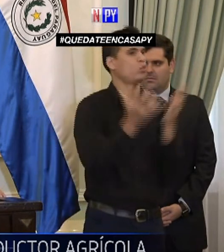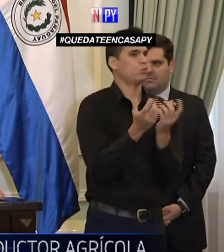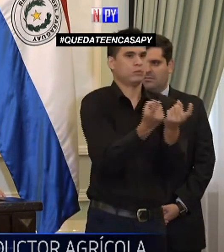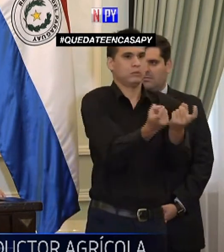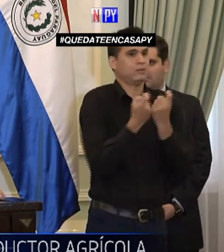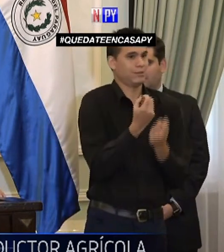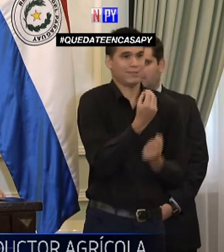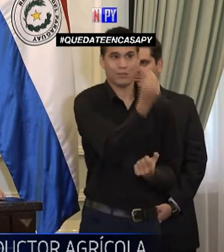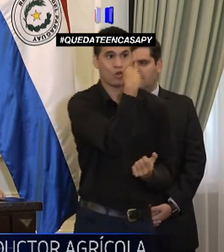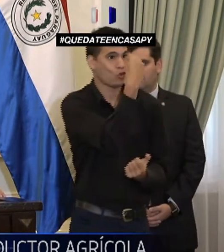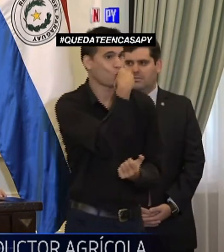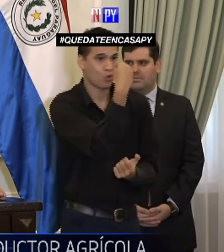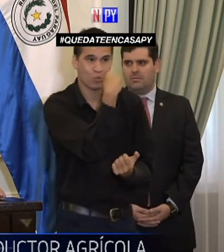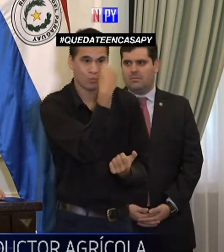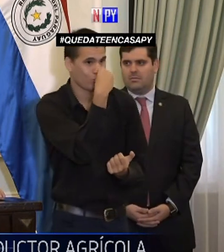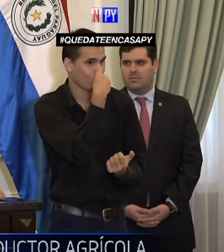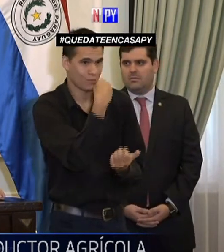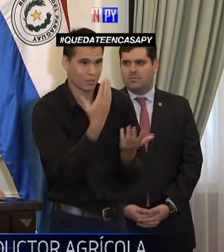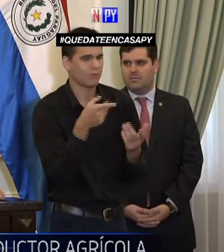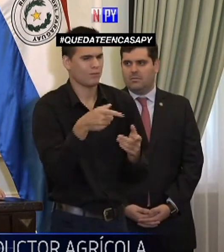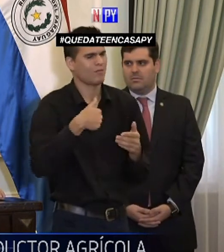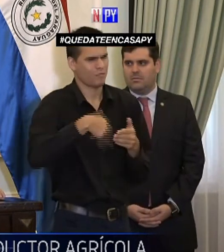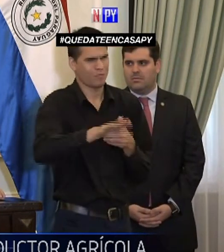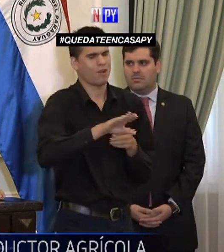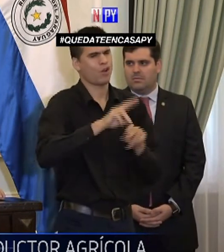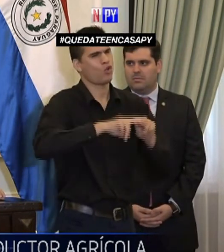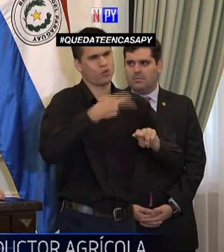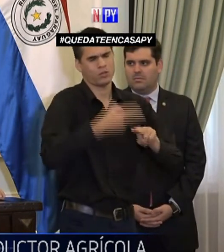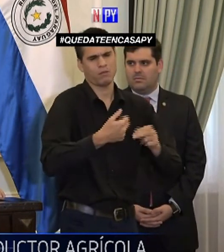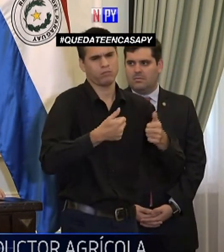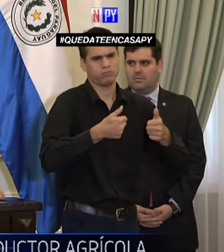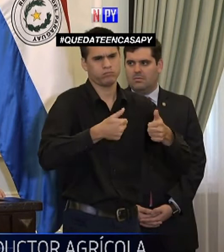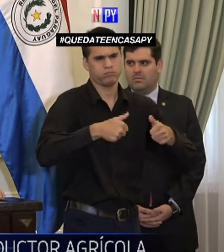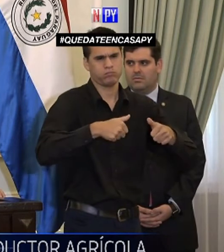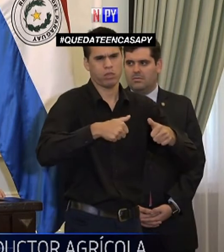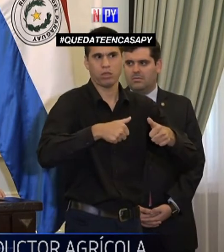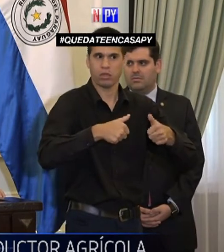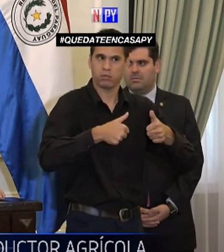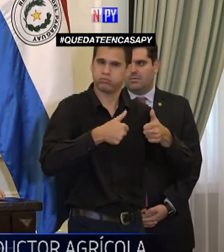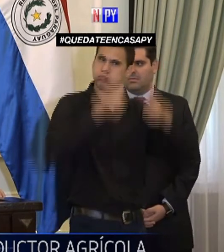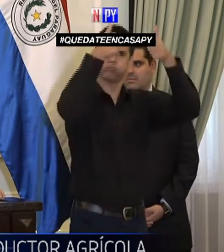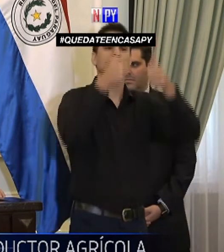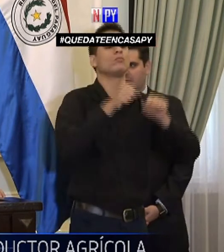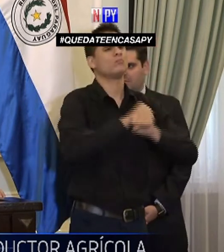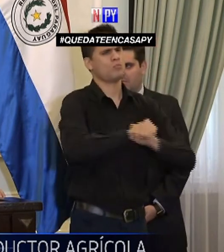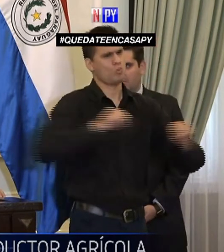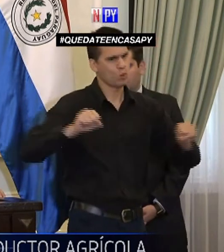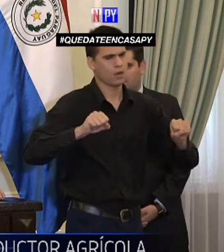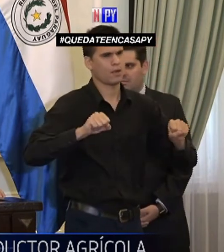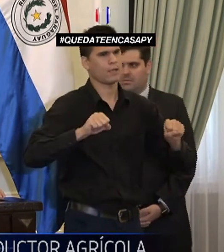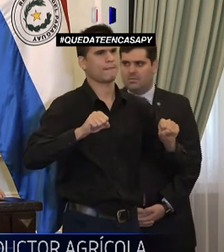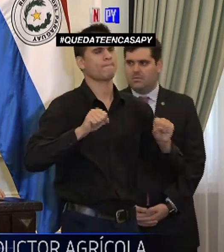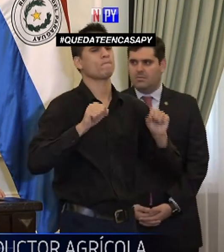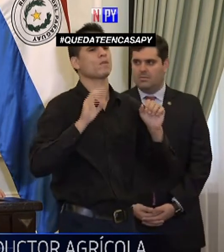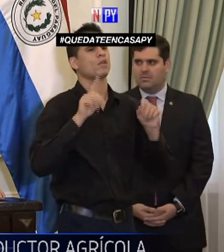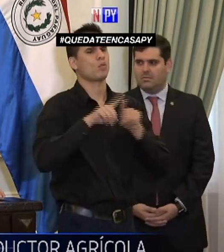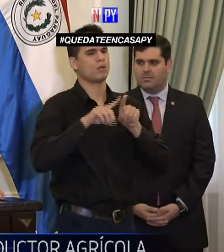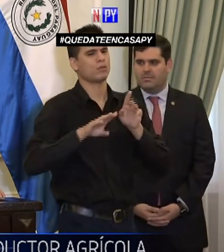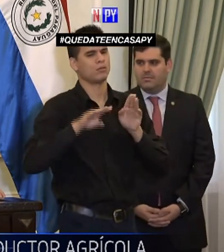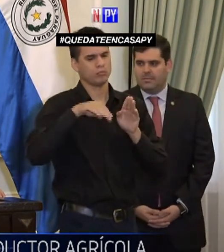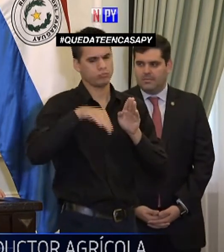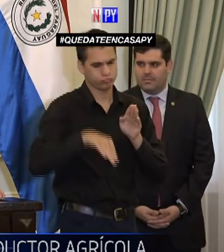seguir requiriendo de alimentos, así que eso va a repuntar. Pero si nosotros hacemos un comparativo del porcentaje que cayó el precio